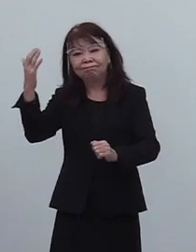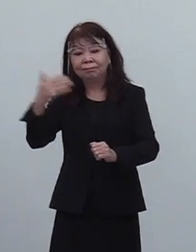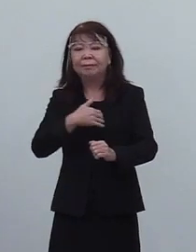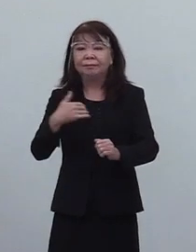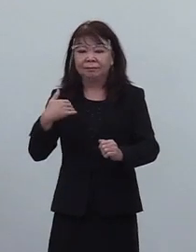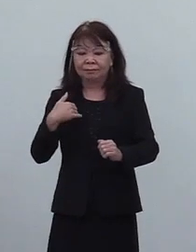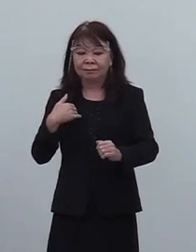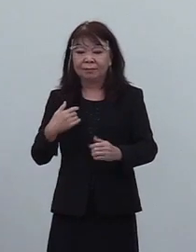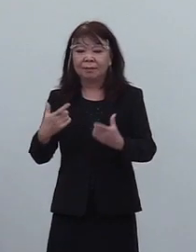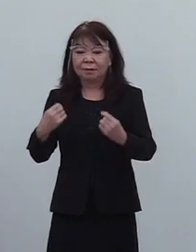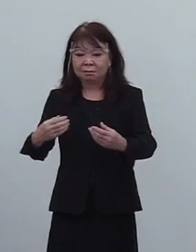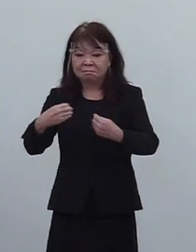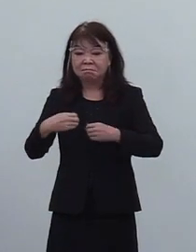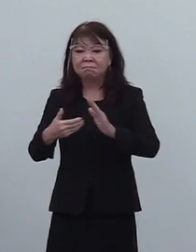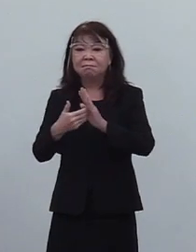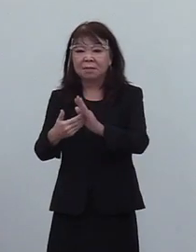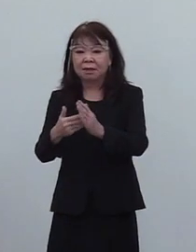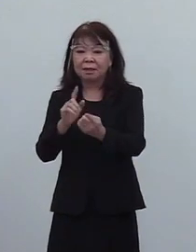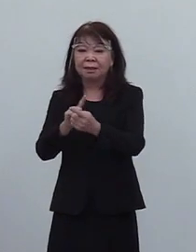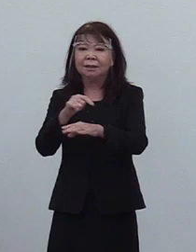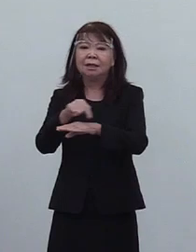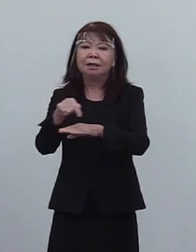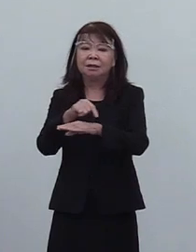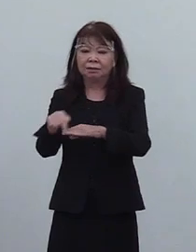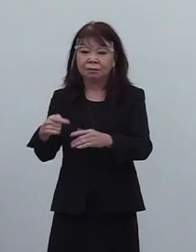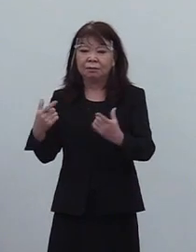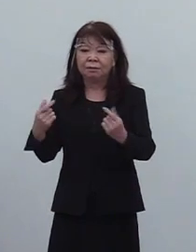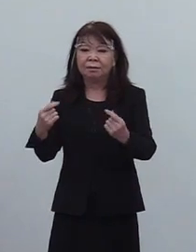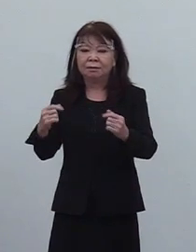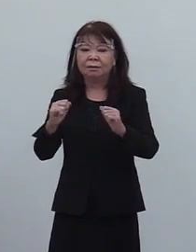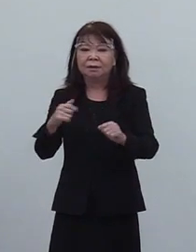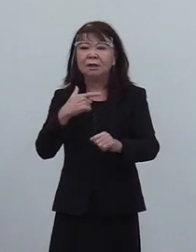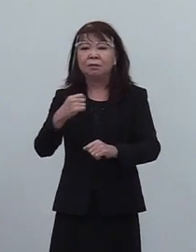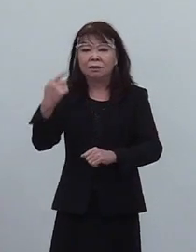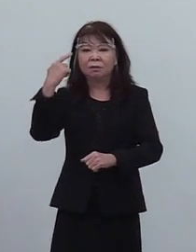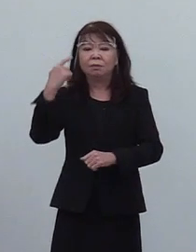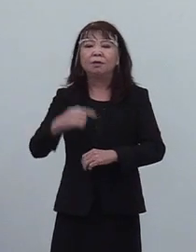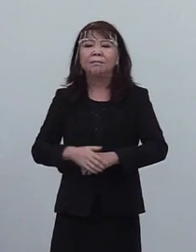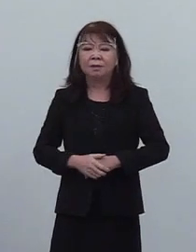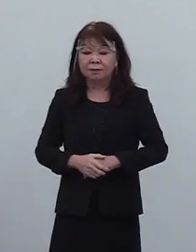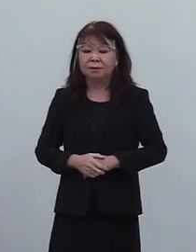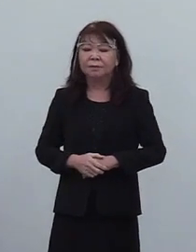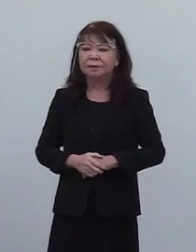染対策を万全にしていただきたいと、改めてお願いいたします。